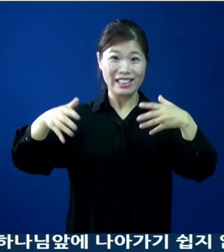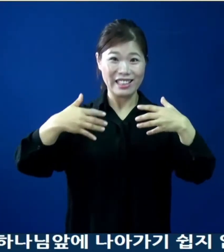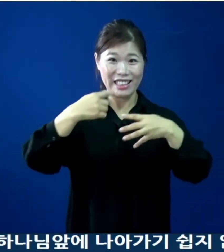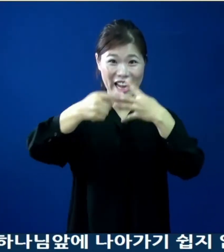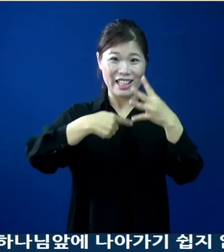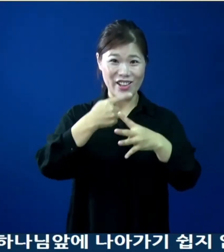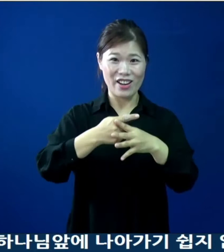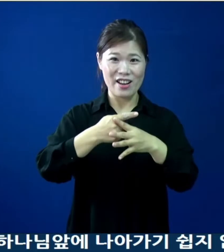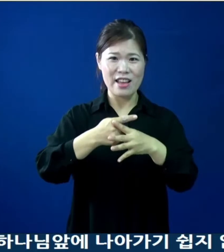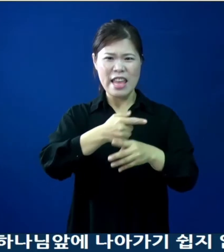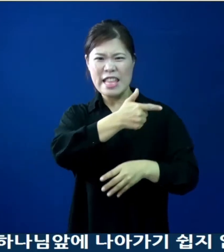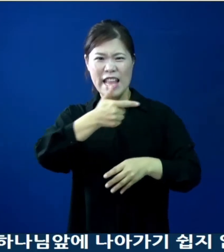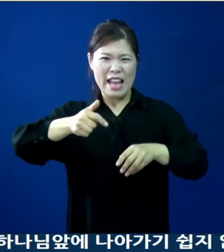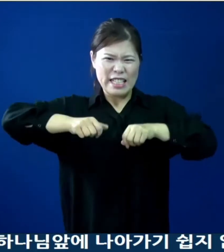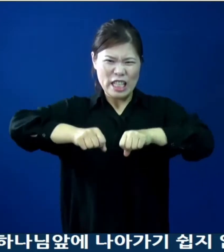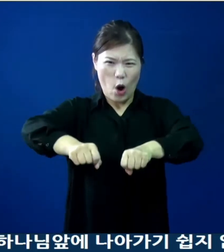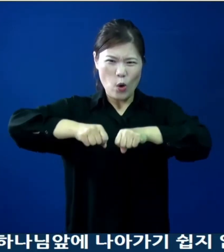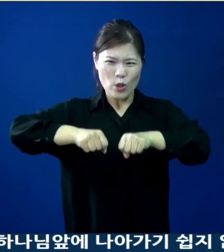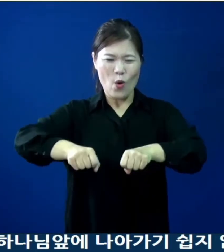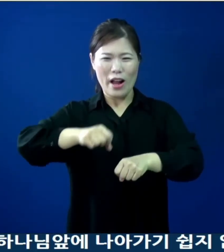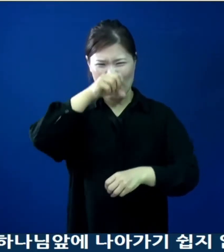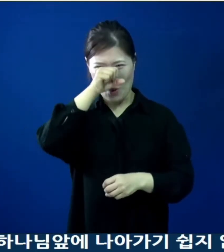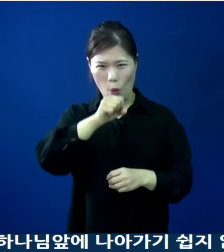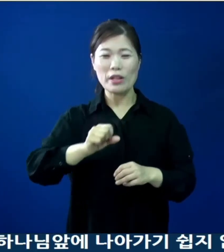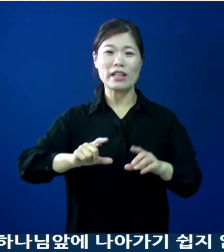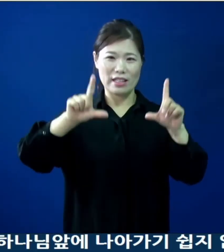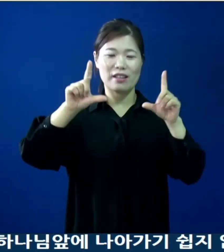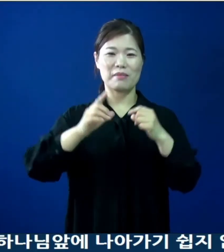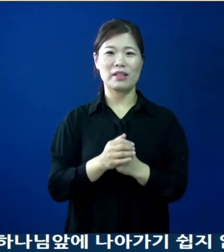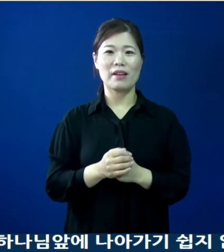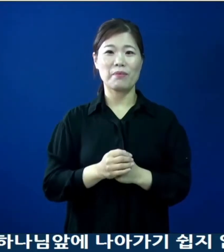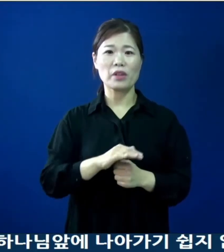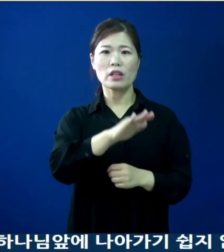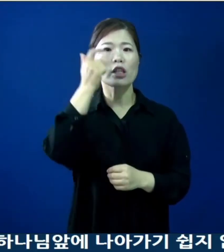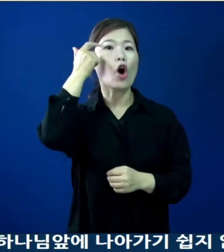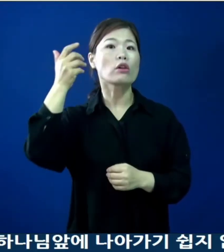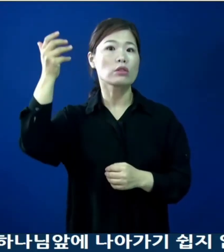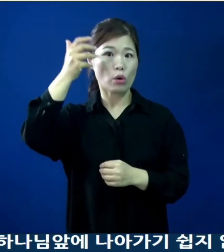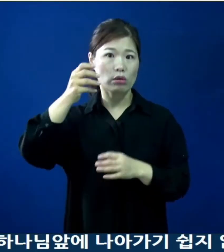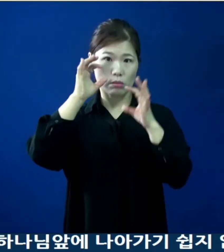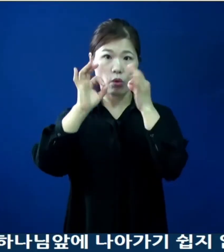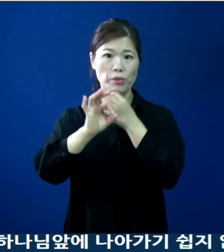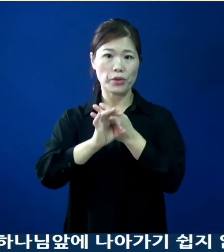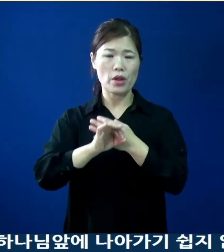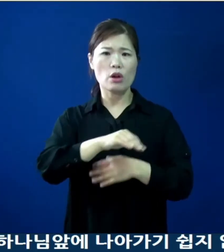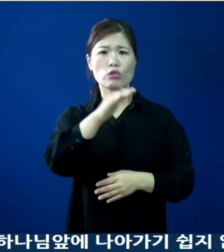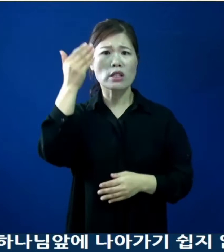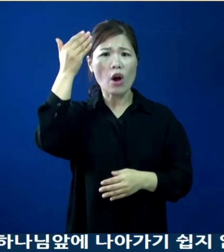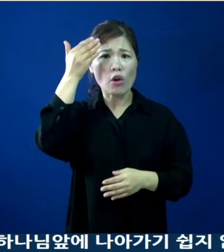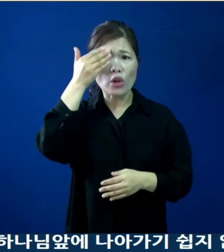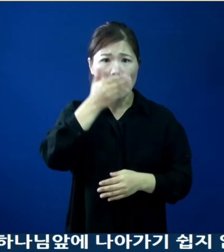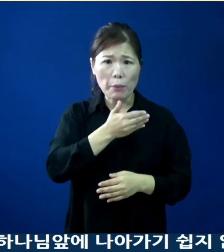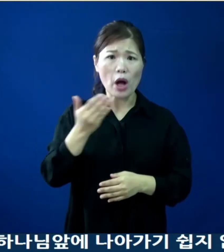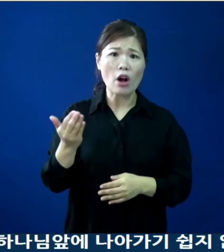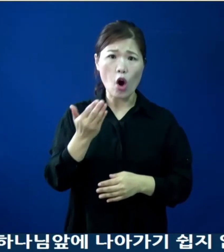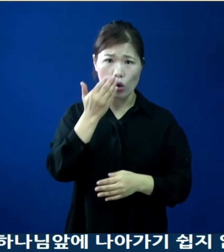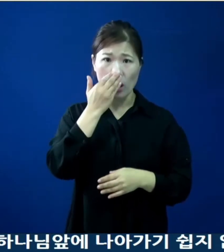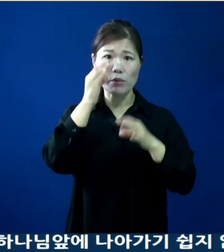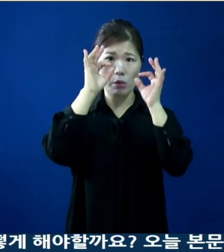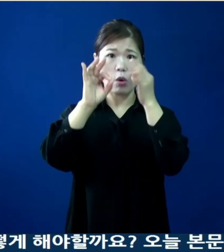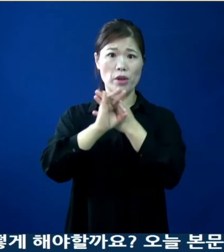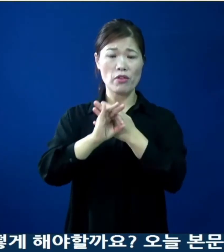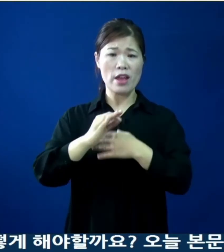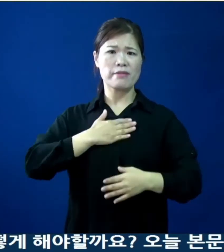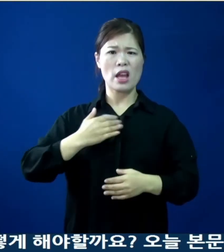대청소하기도 좋은 기간이죠. 우리의 영적인 면에 있어서도, 우리의 정결함과 거룩함에 있어서도